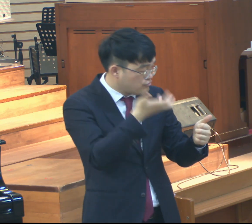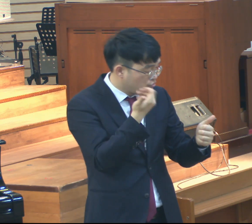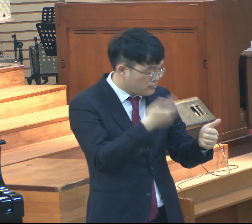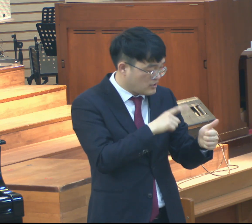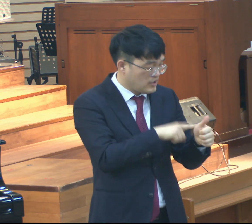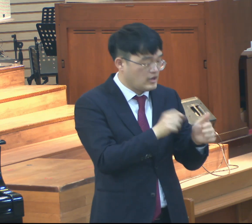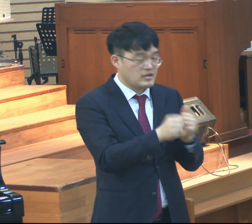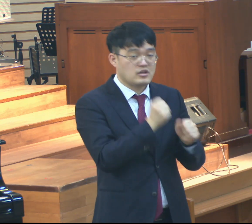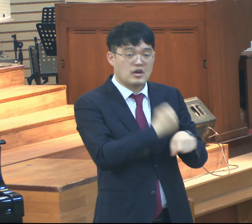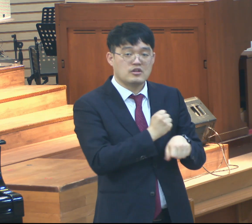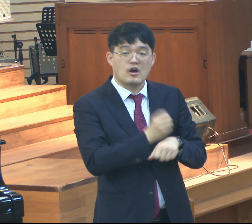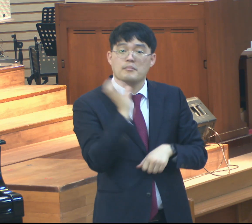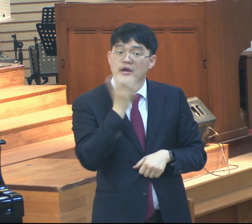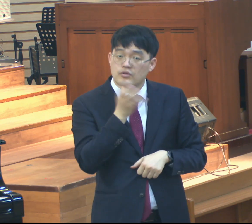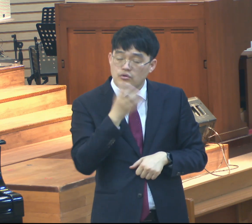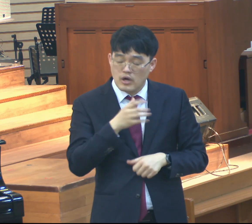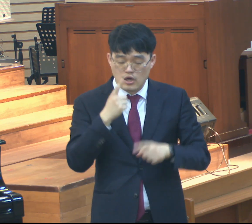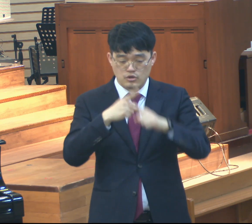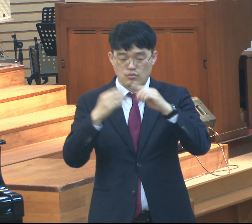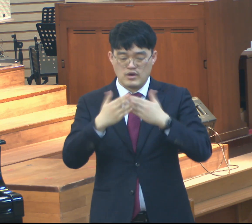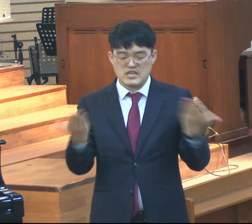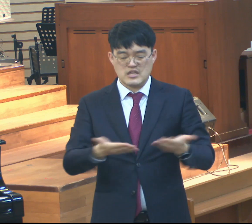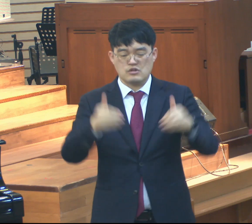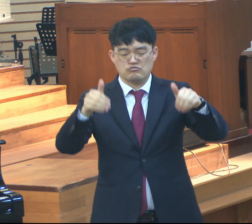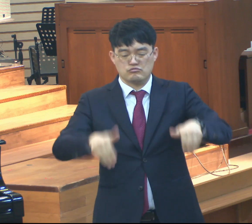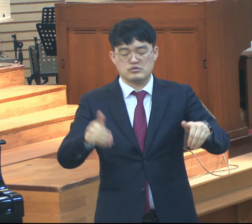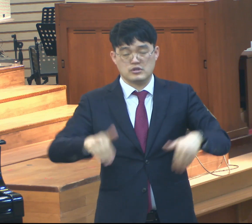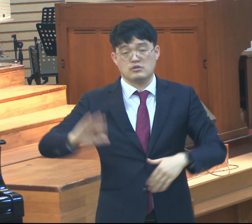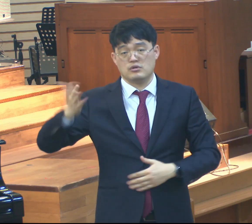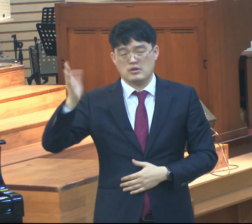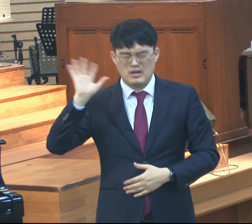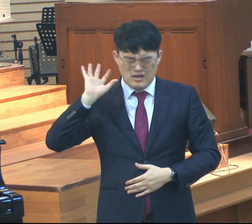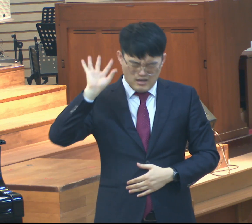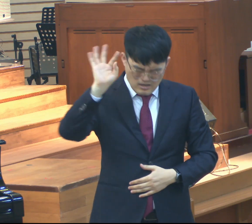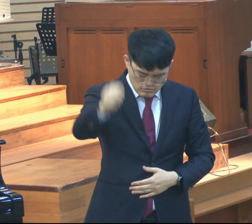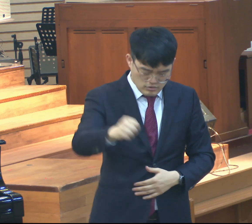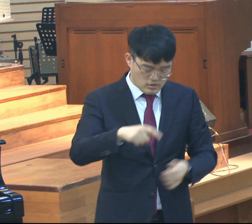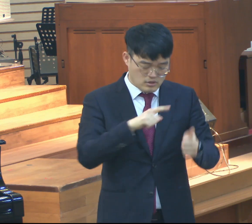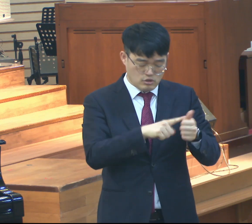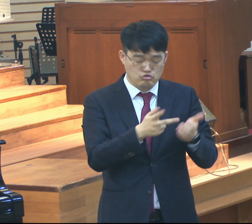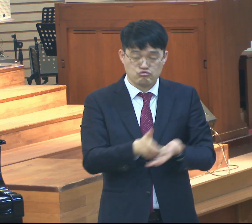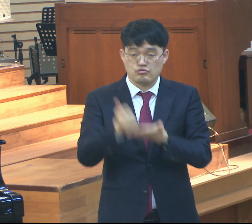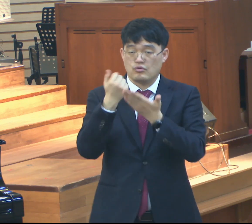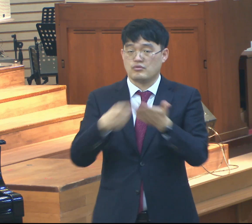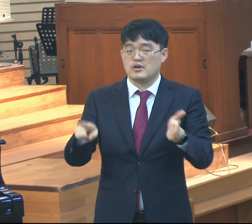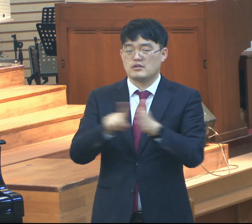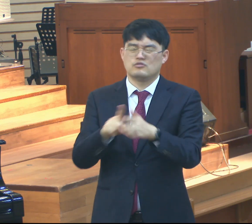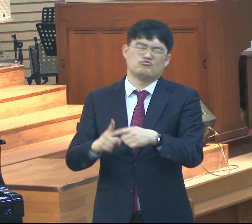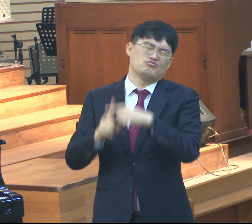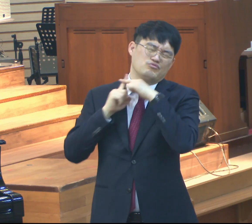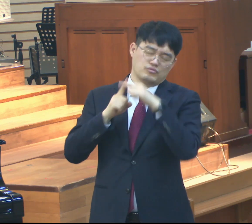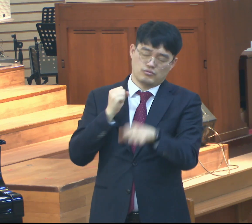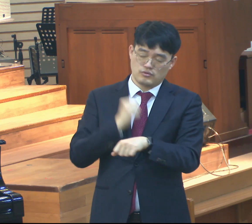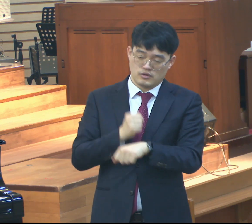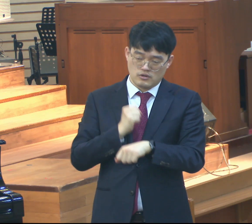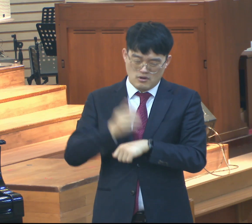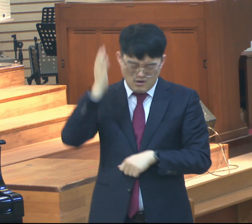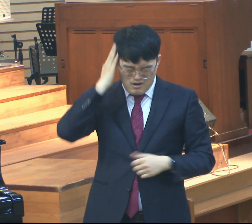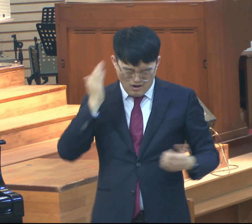보여주면서 훗날 그가 주를 위해서 순교함으로 어둠에서 완전히 돌아섰다는 이 놀라운 모습을